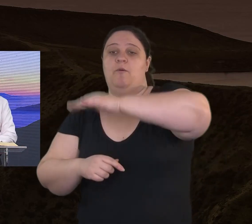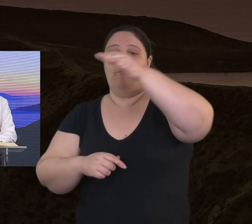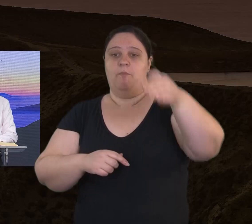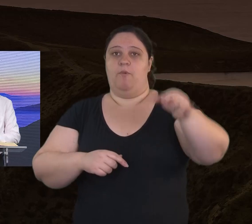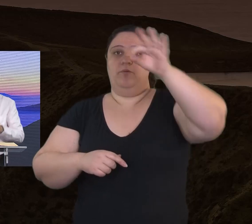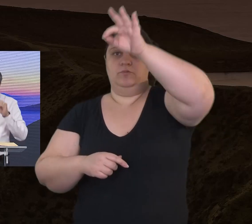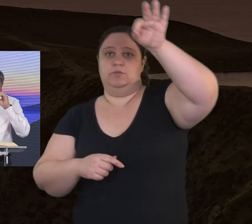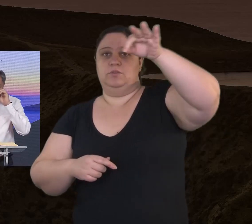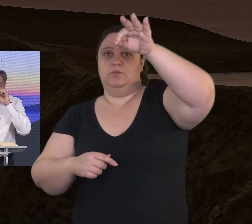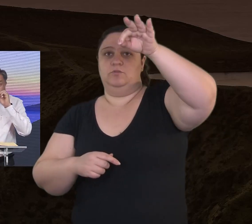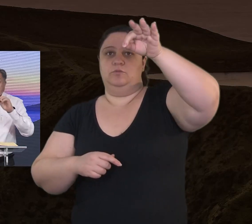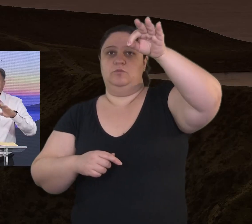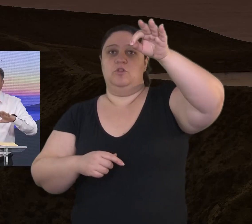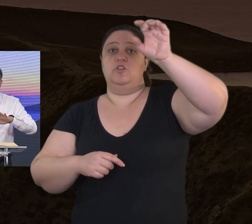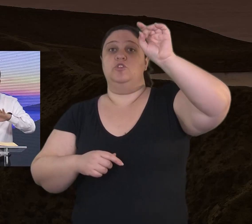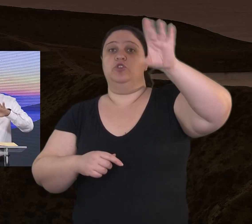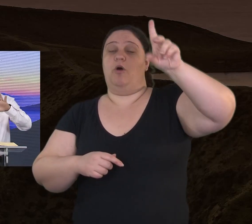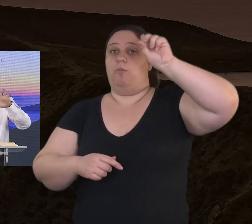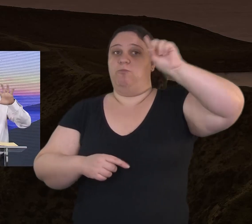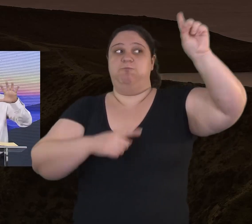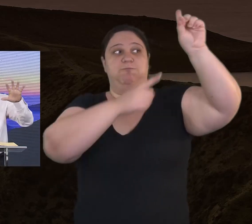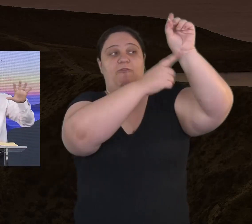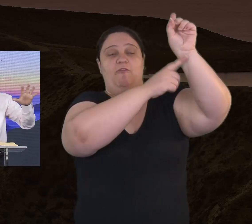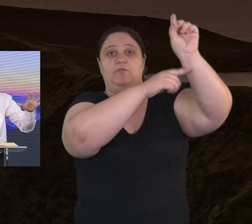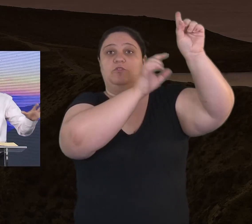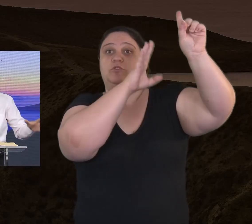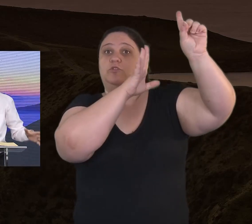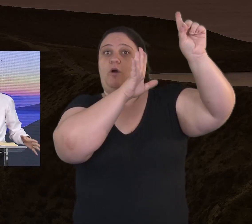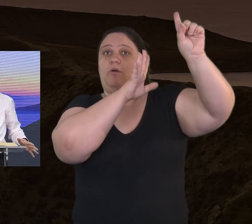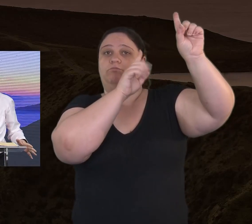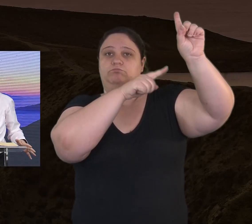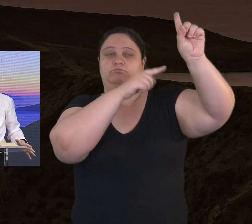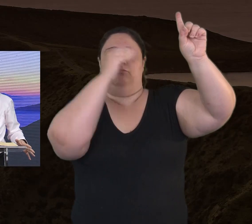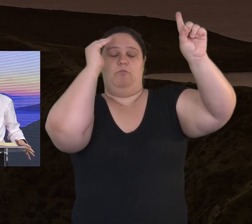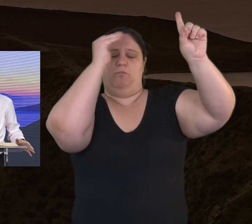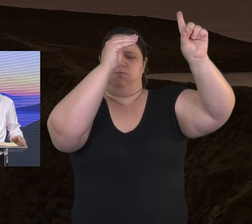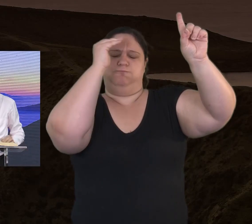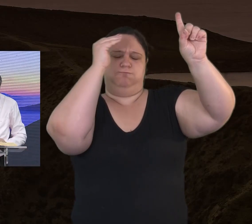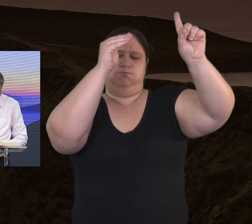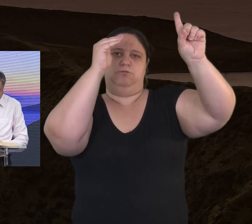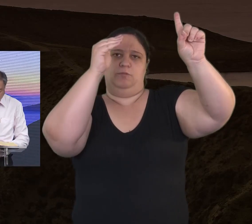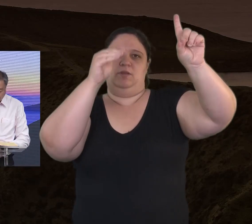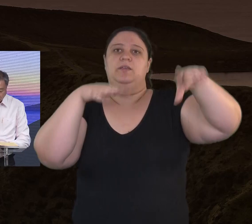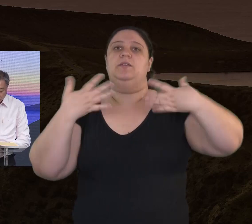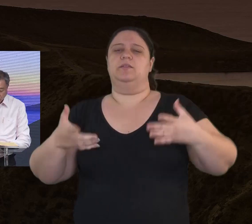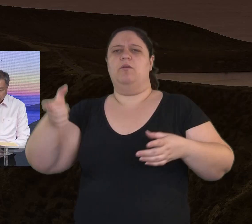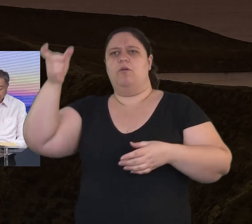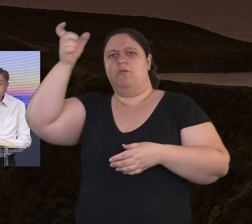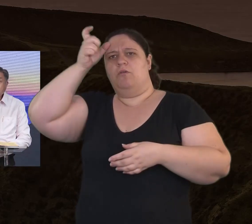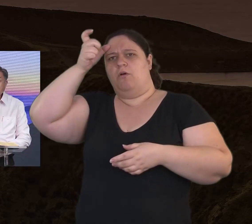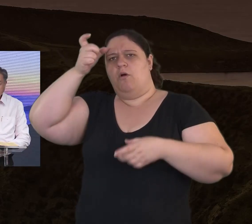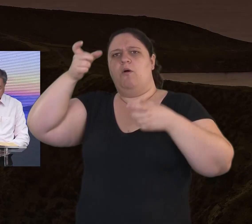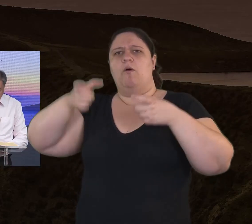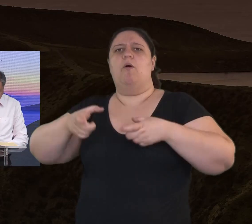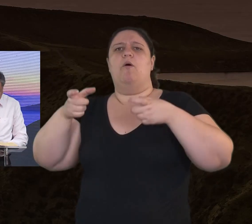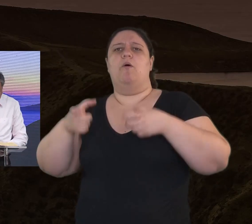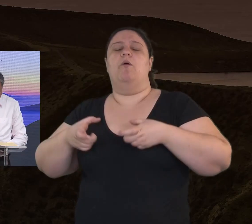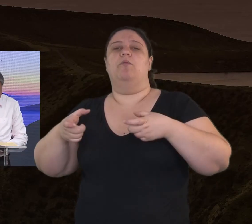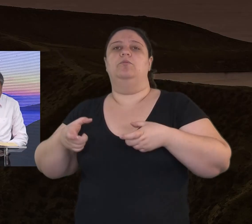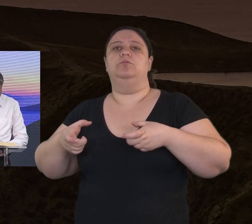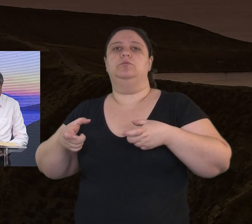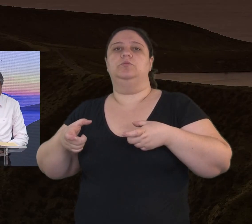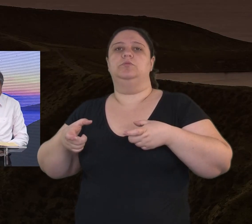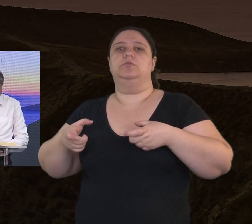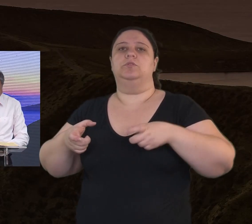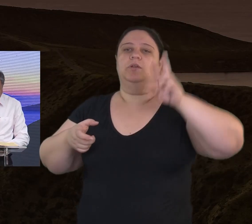entendendo? E onde é a esfera de ação, né, de Satanás? Perguntou: de onde vem Satanás?